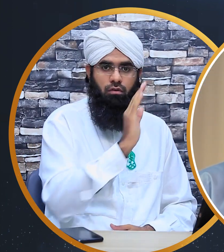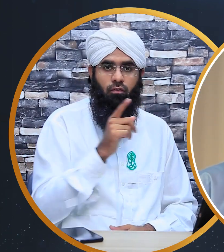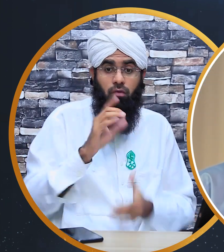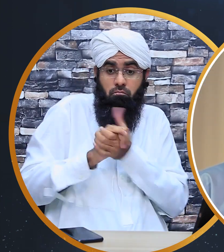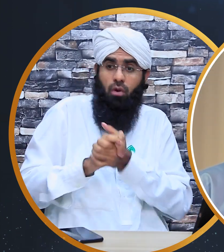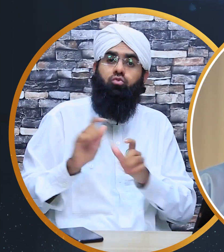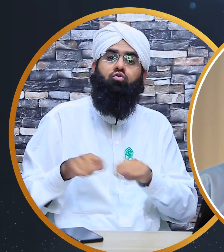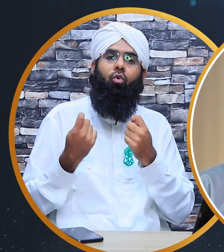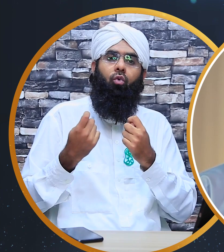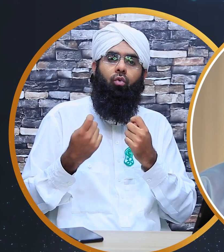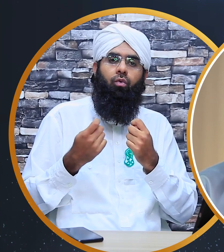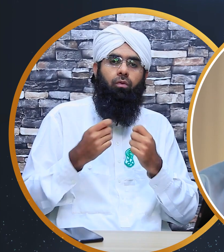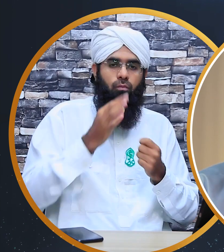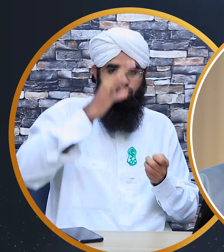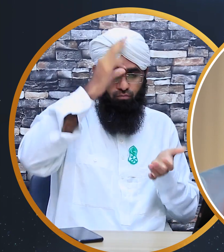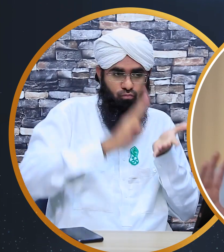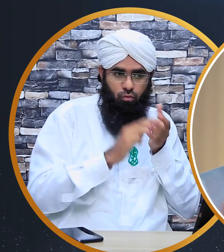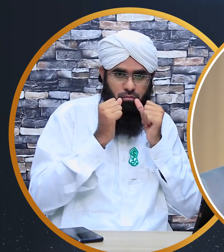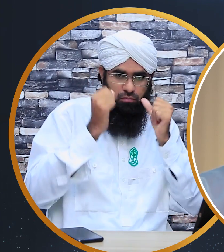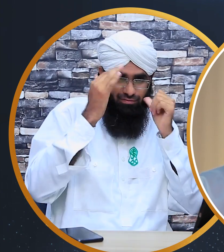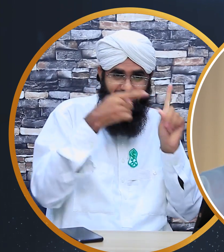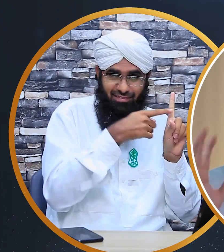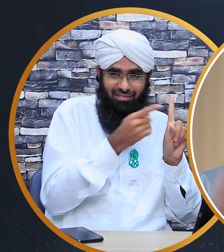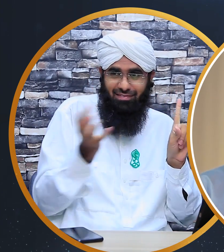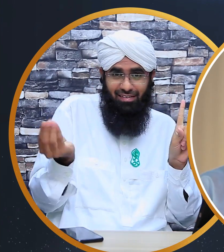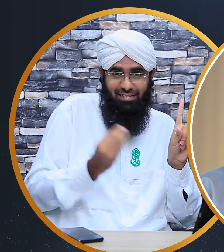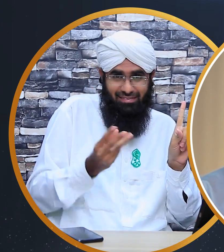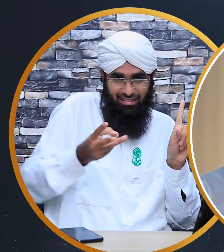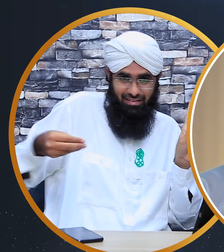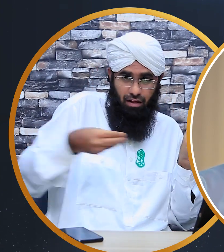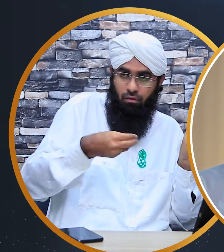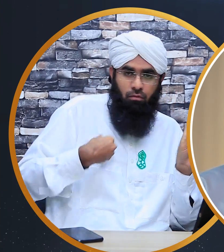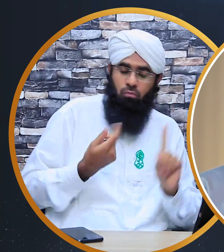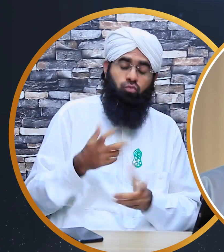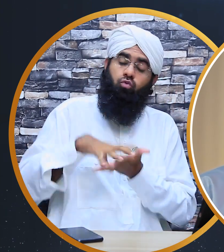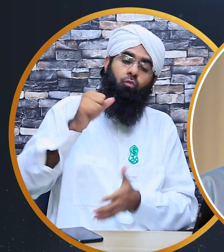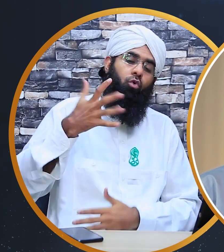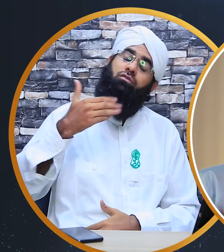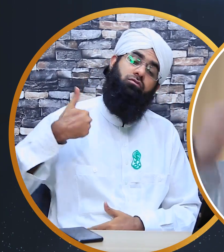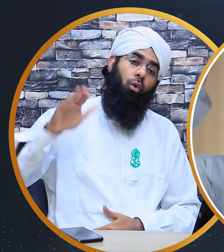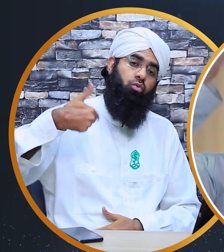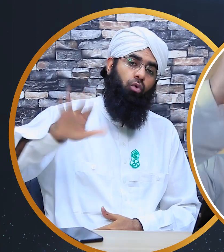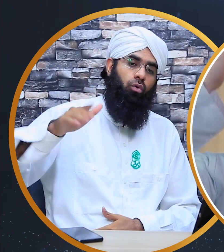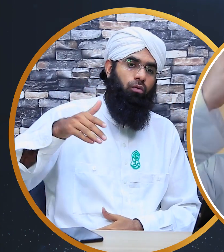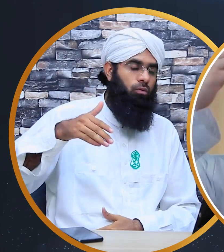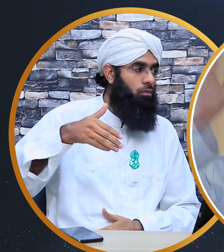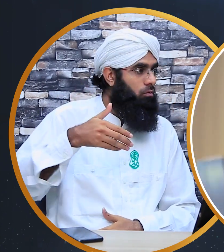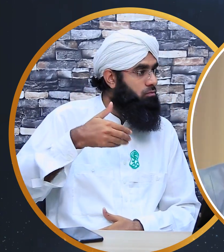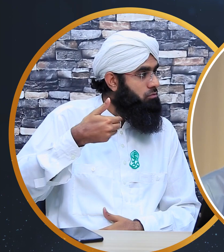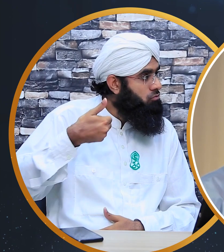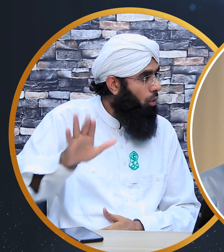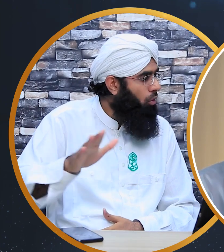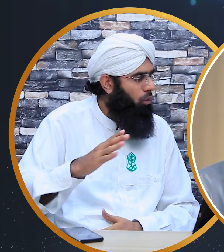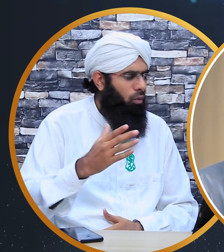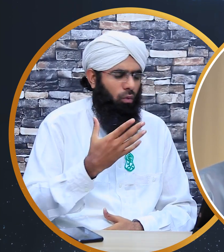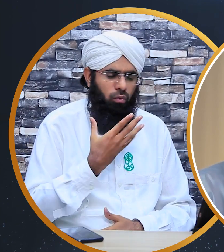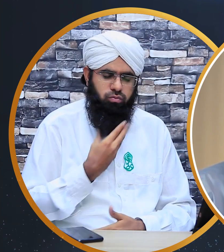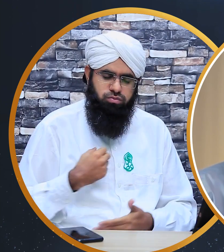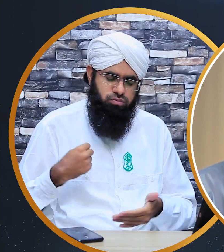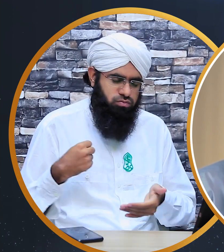علیہ الصلوۃ والسلام نے اس کی زکوٰۃ، اس کا مال قبول نہیں کیا، اسے ریٹرن کر دیا۔ اب ثعلبہ سر پر خاک ڈالتا ہوا واپس